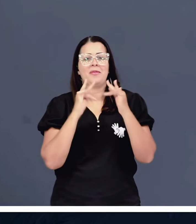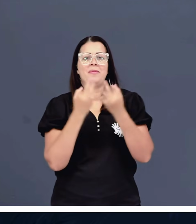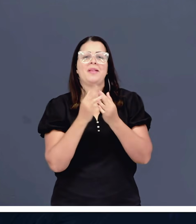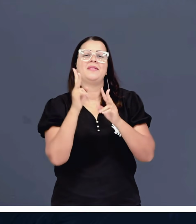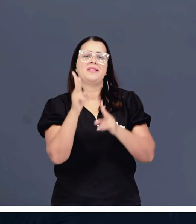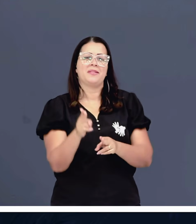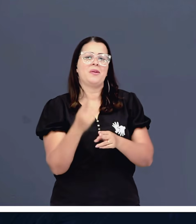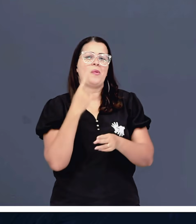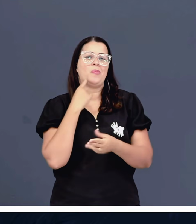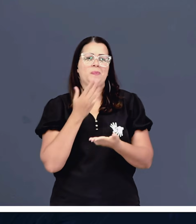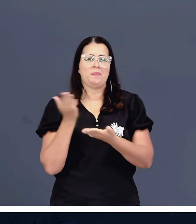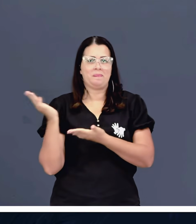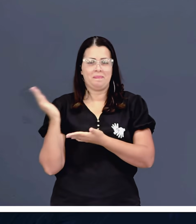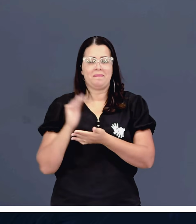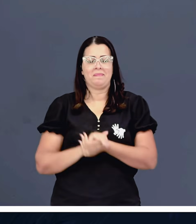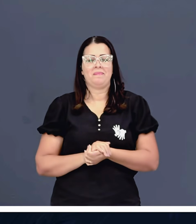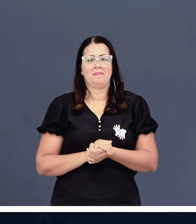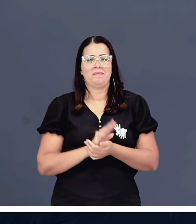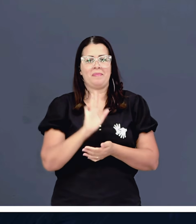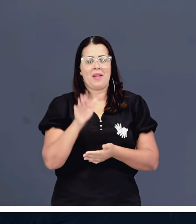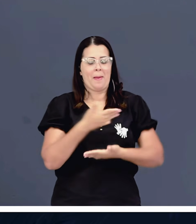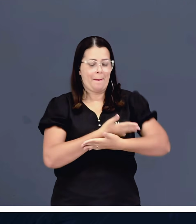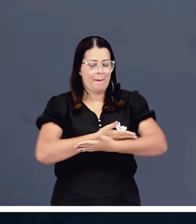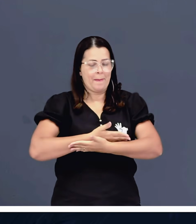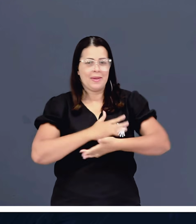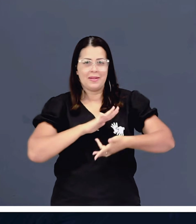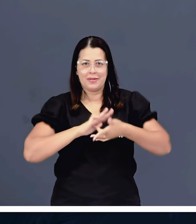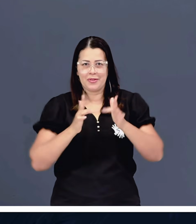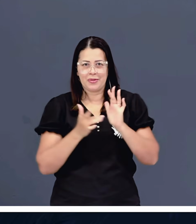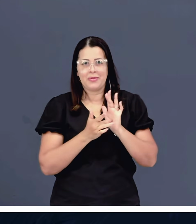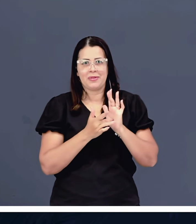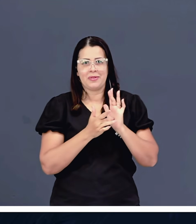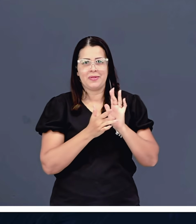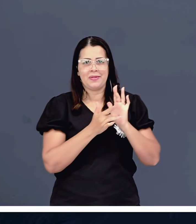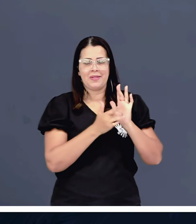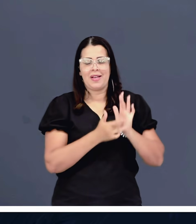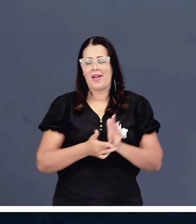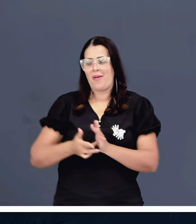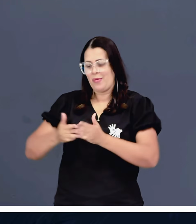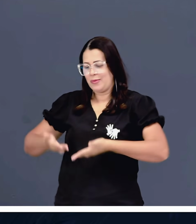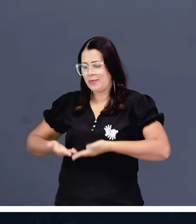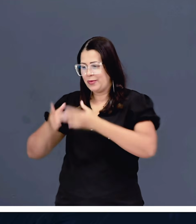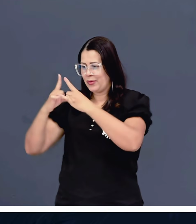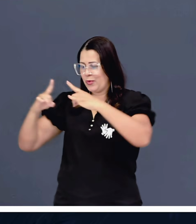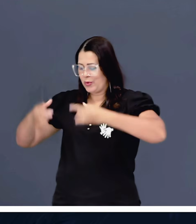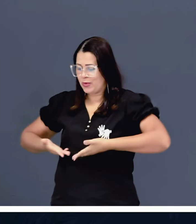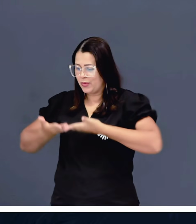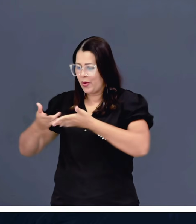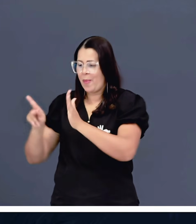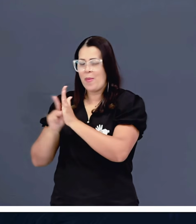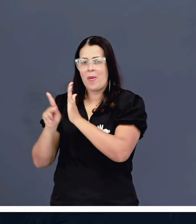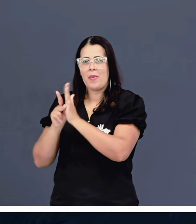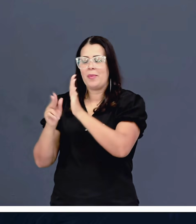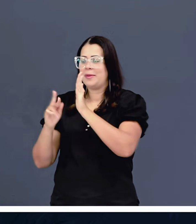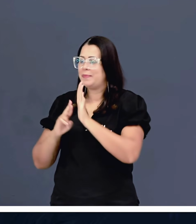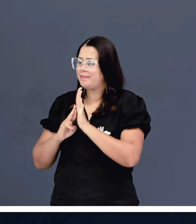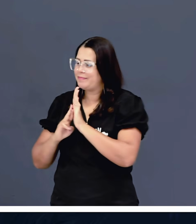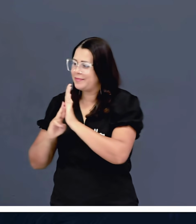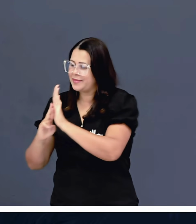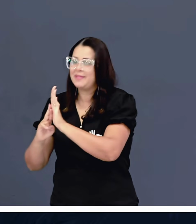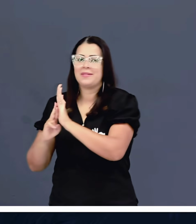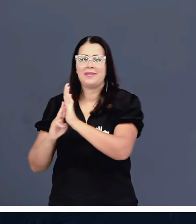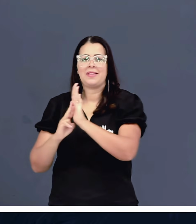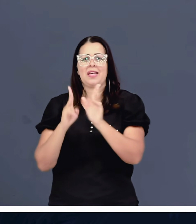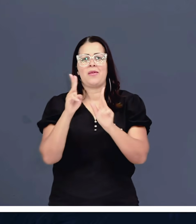fez isso. Levou o pequenino ao templo do Senhor para apresentá-lo como